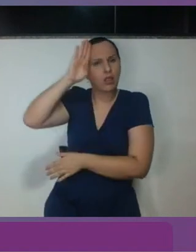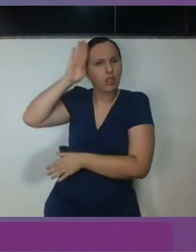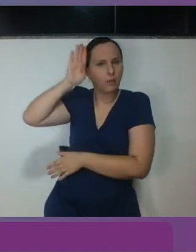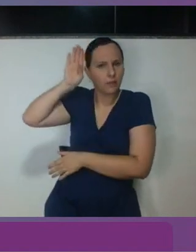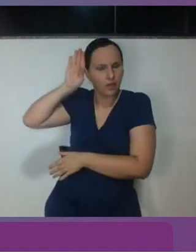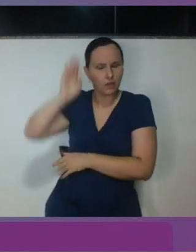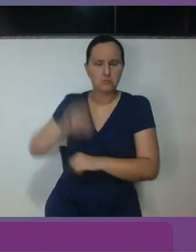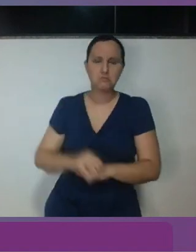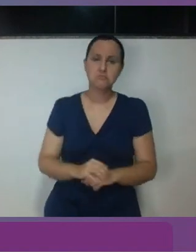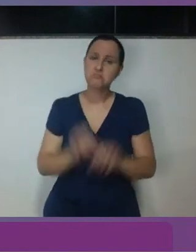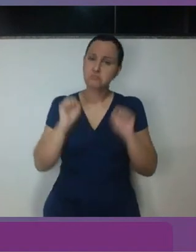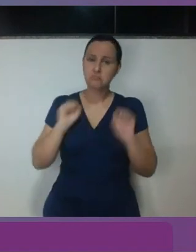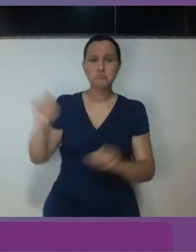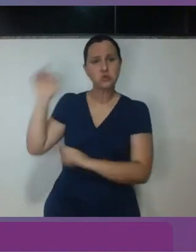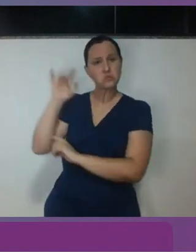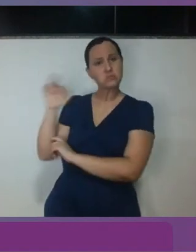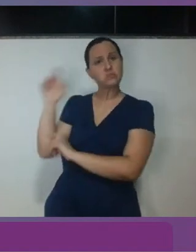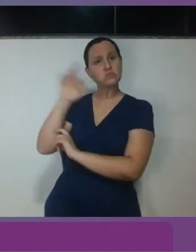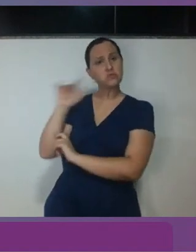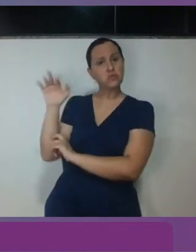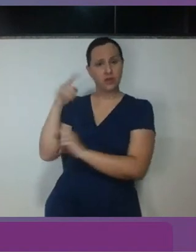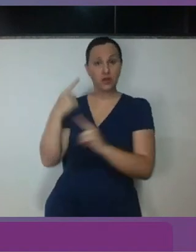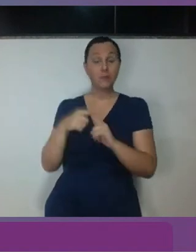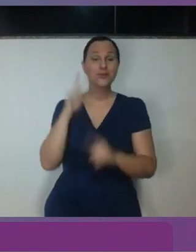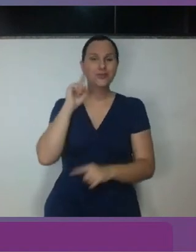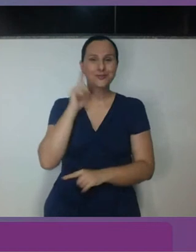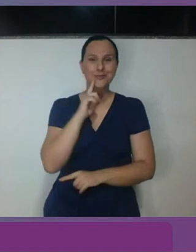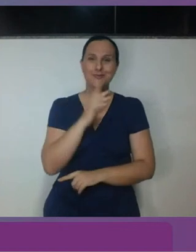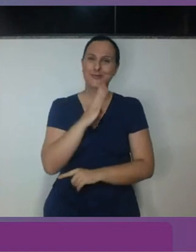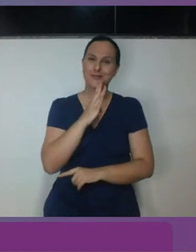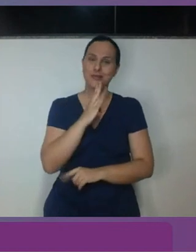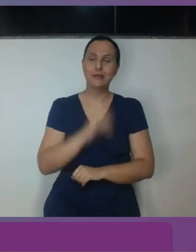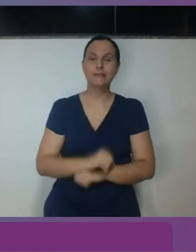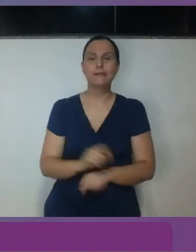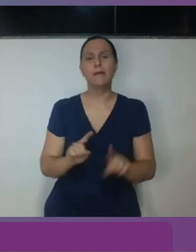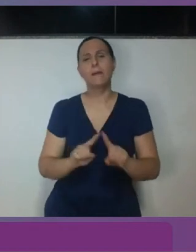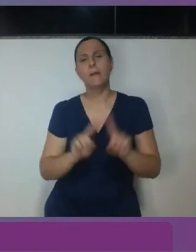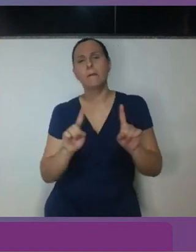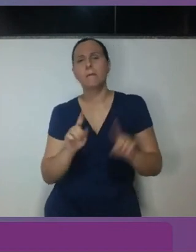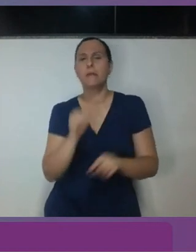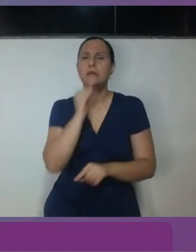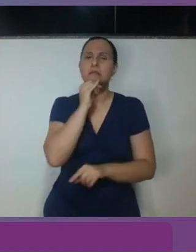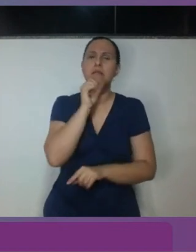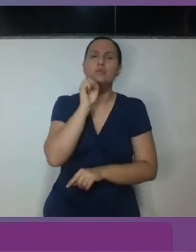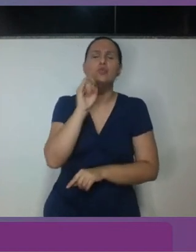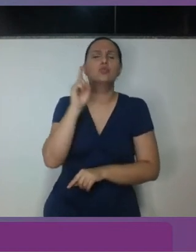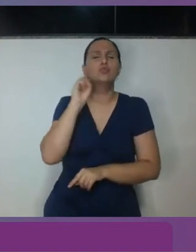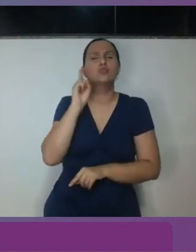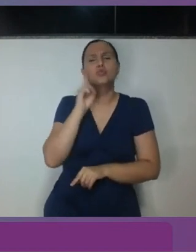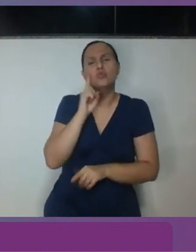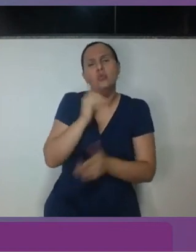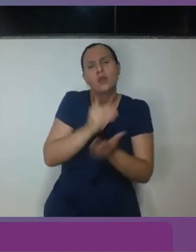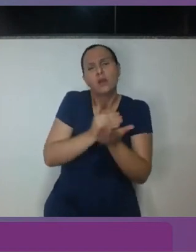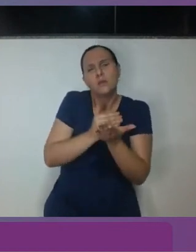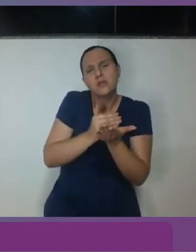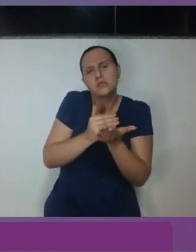conta dessa soletração. Agora, se for um surdo que está lá no processo de alfabetização, ele não vai dar conta. Não vai dar